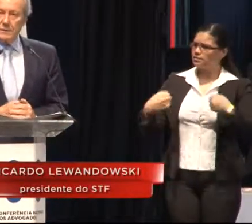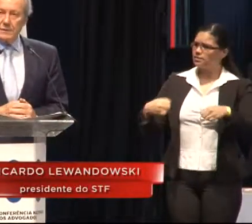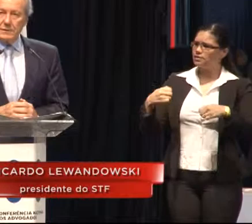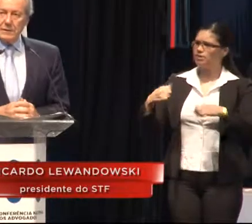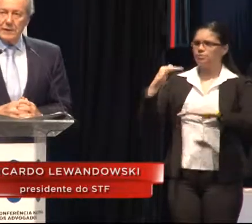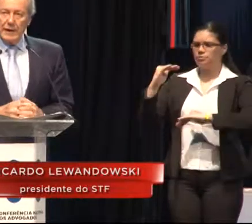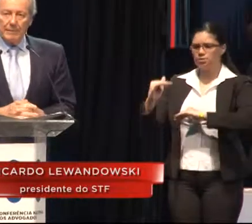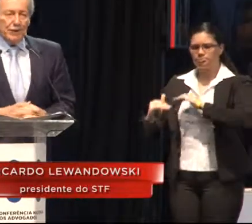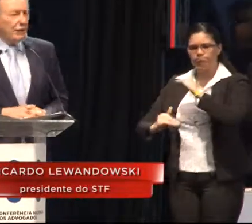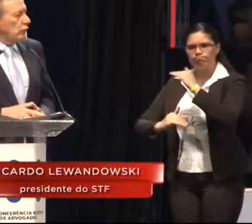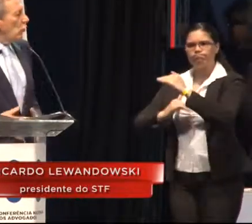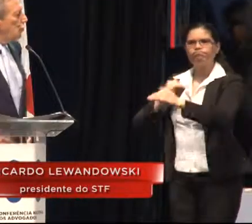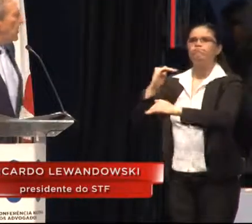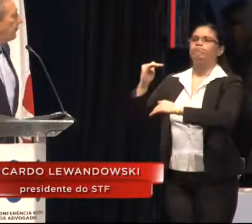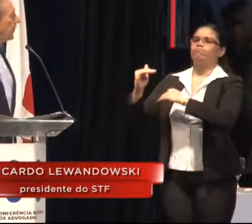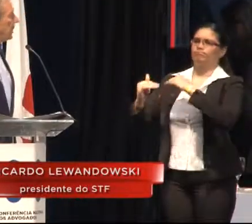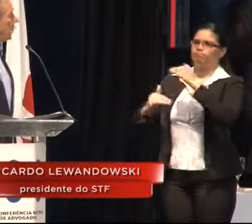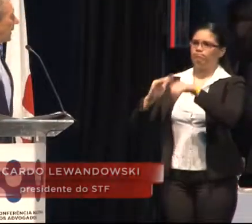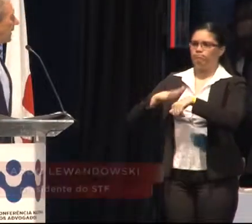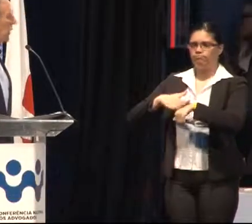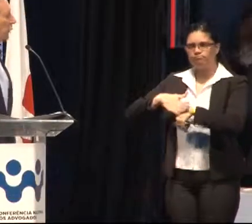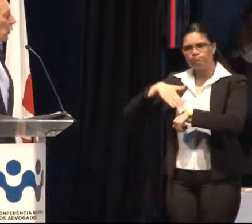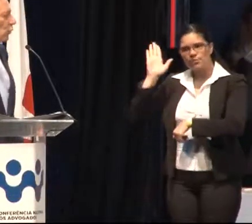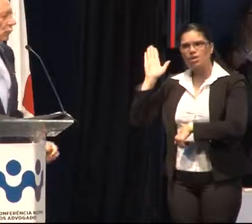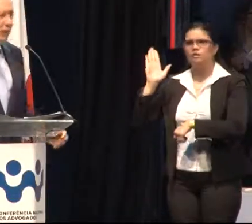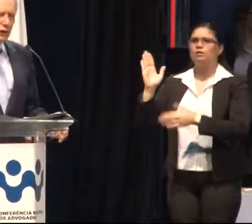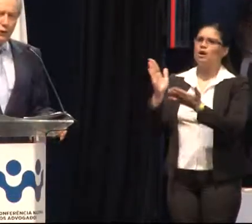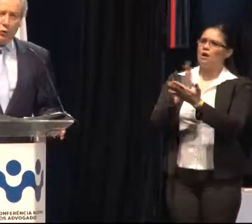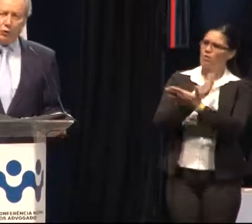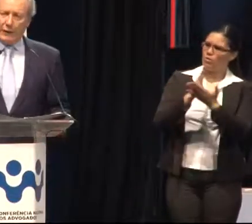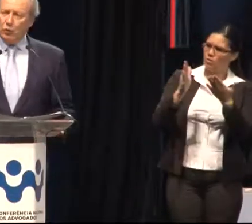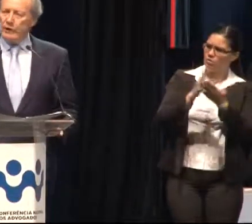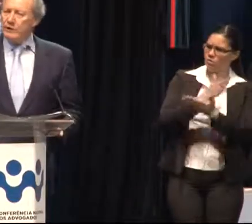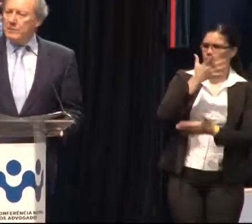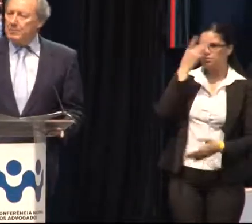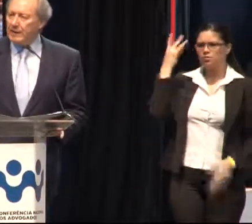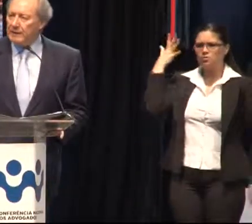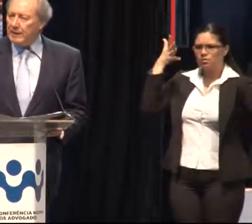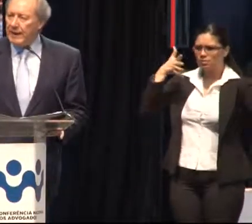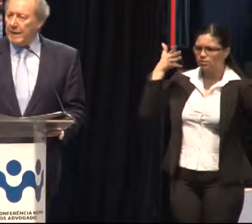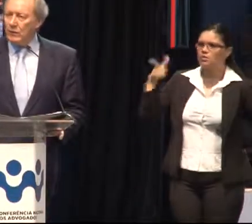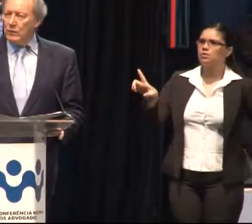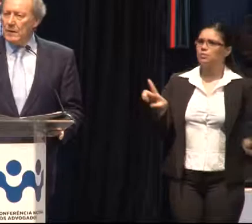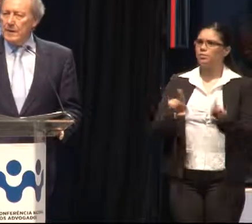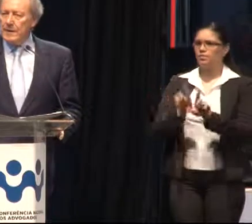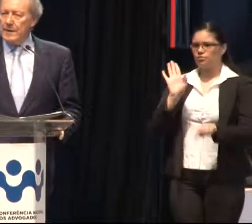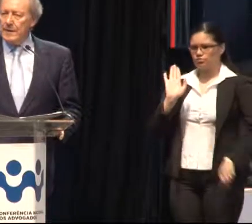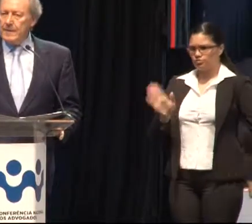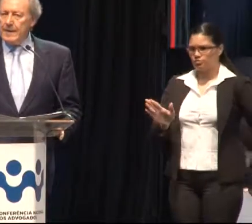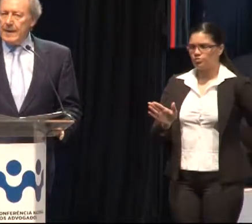mais. É preciso, como já foi dito aqui por alguns oradores que me precederam,